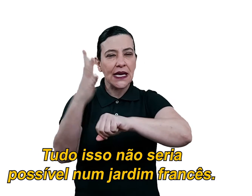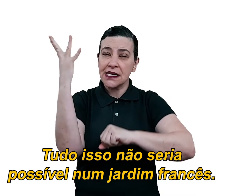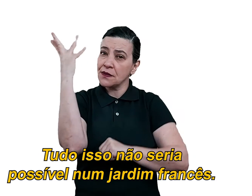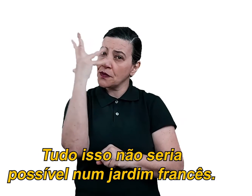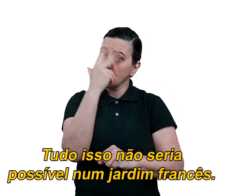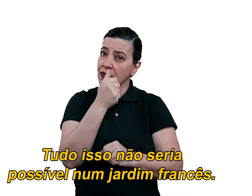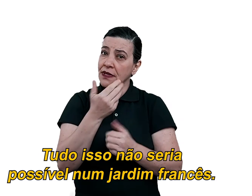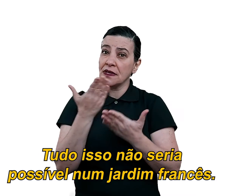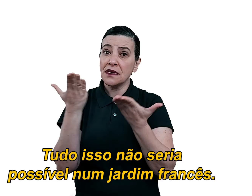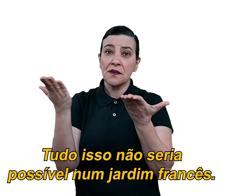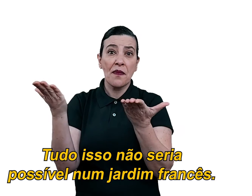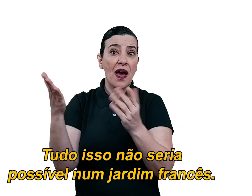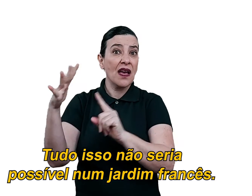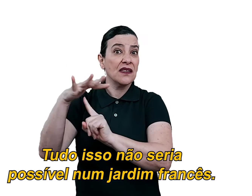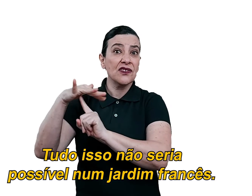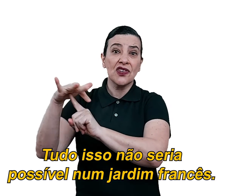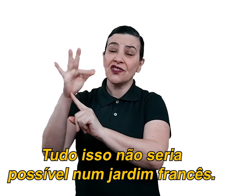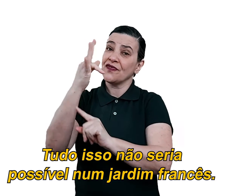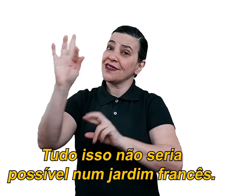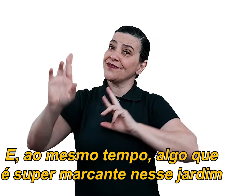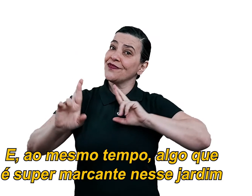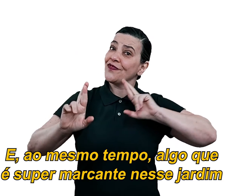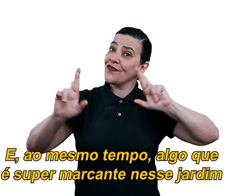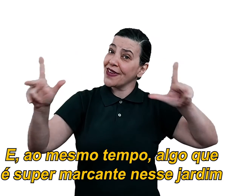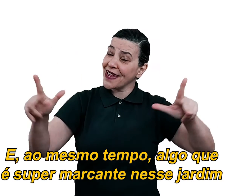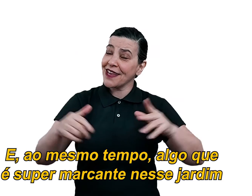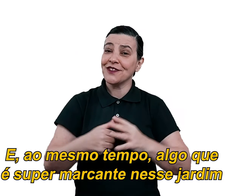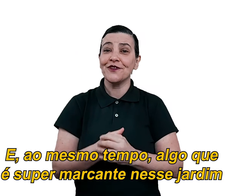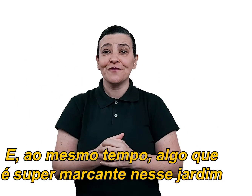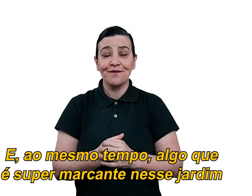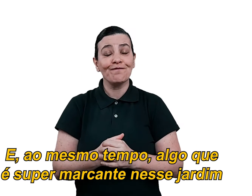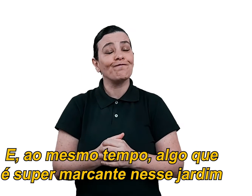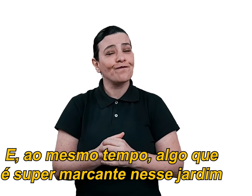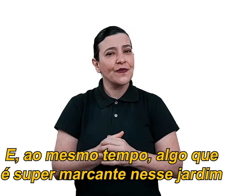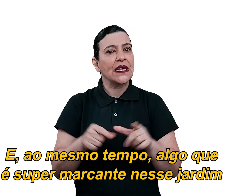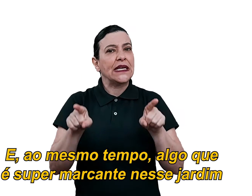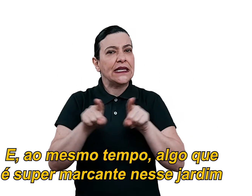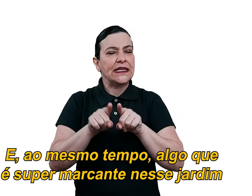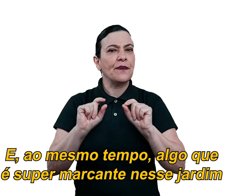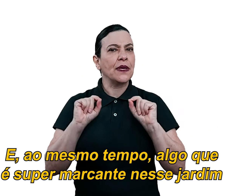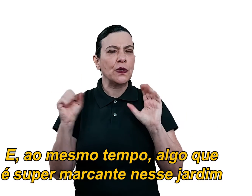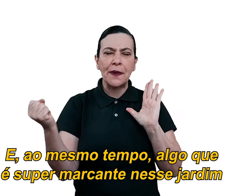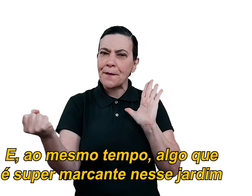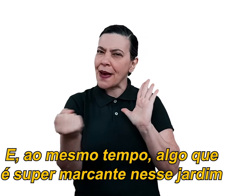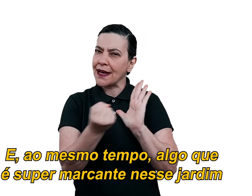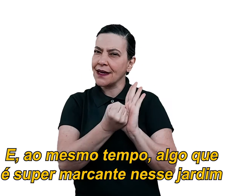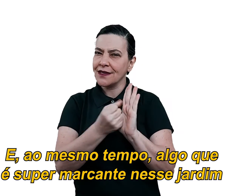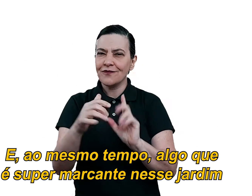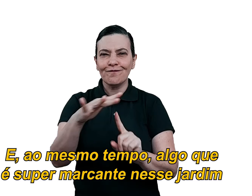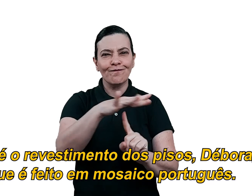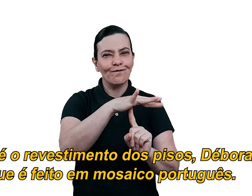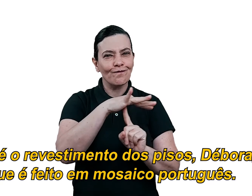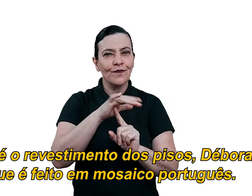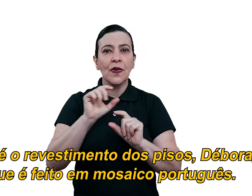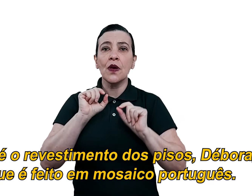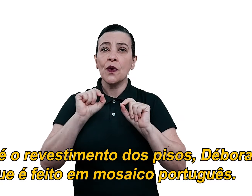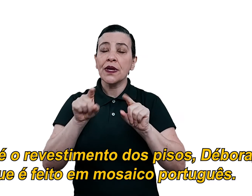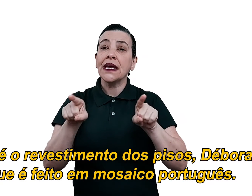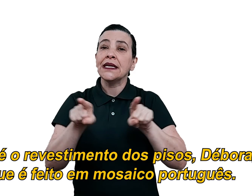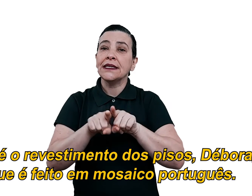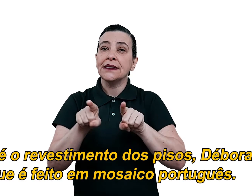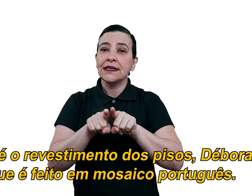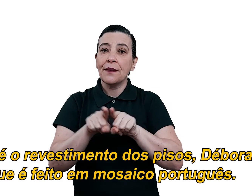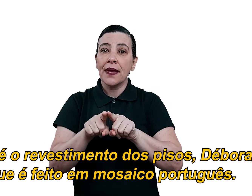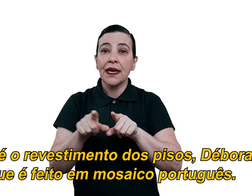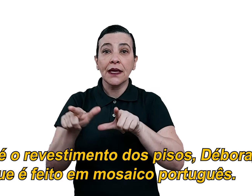não seria possível num jardim francês, né? E, ao mesmo tempo, algo que é super marcante nesse jardim, que é o revestimento